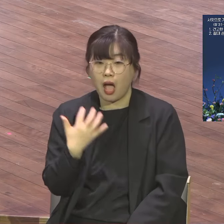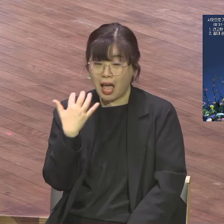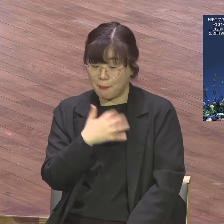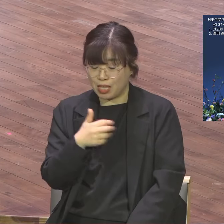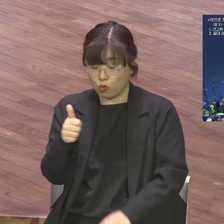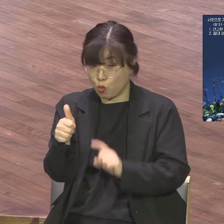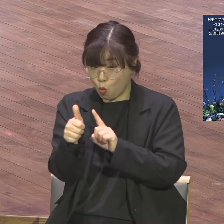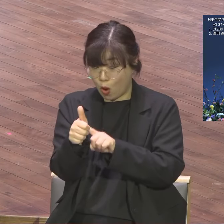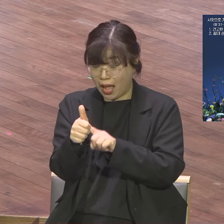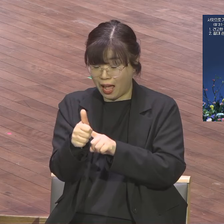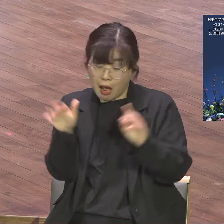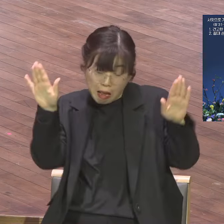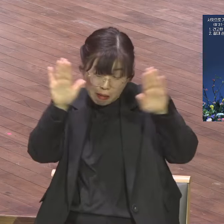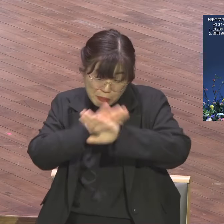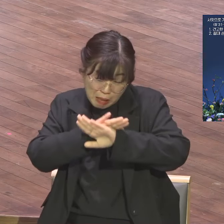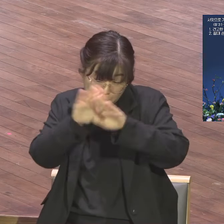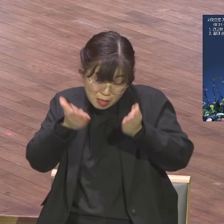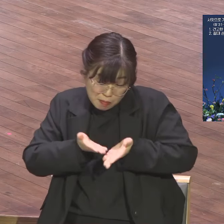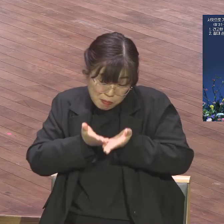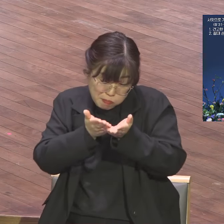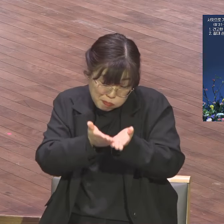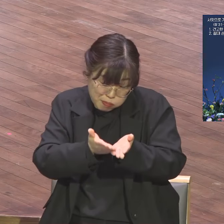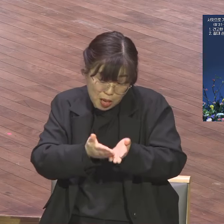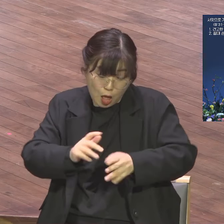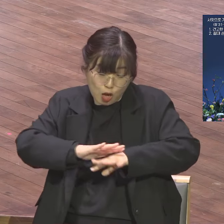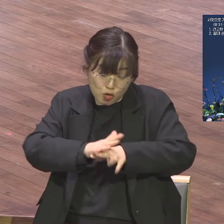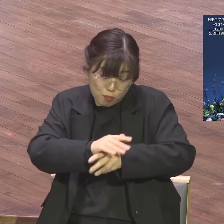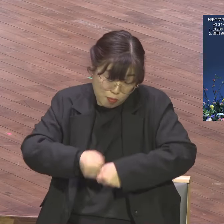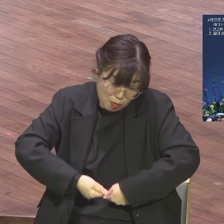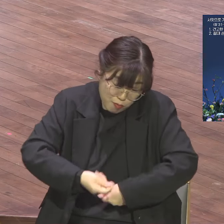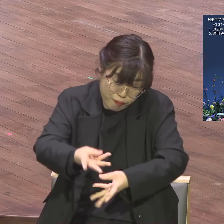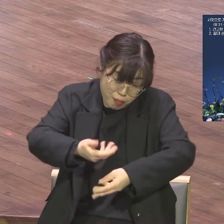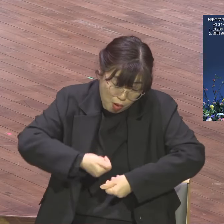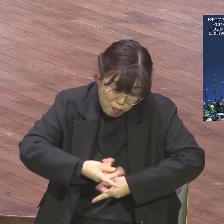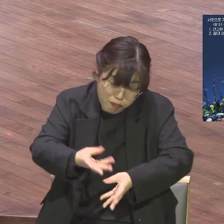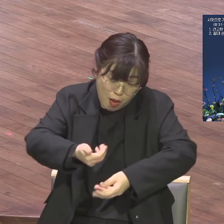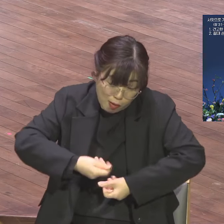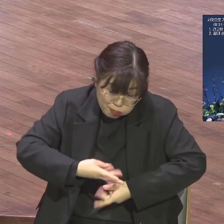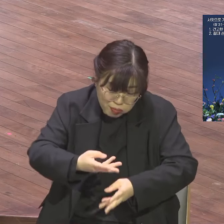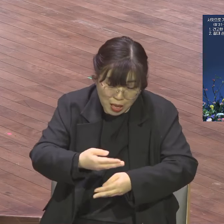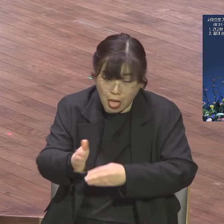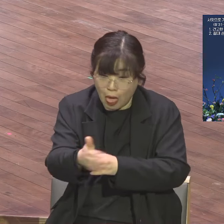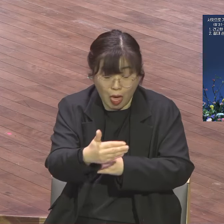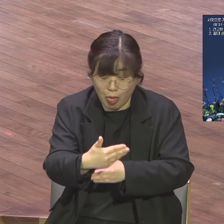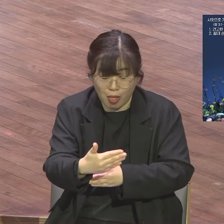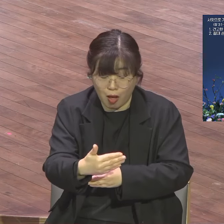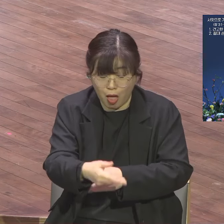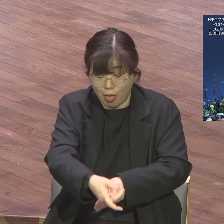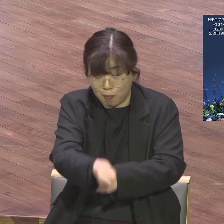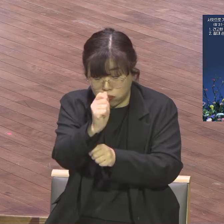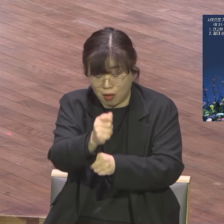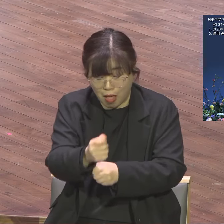밤새도록 고기를 잡으려고 그랬는데 한 마리도 잡질 못했어요.